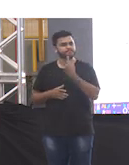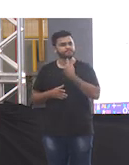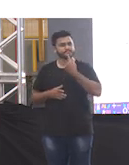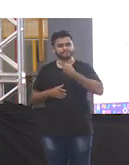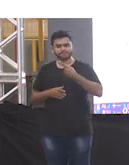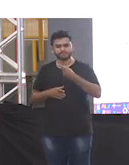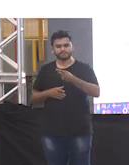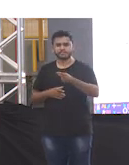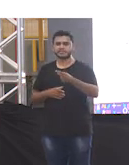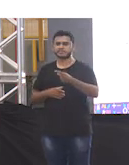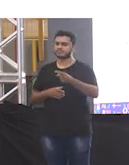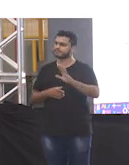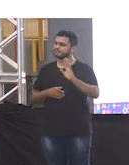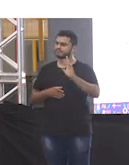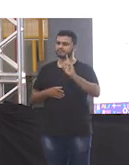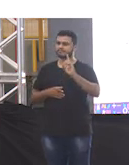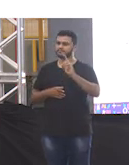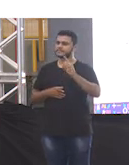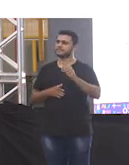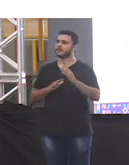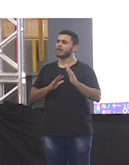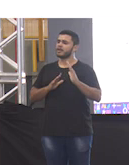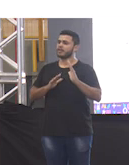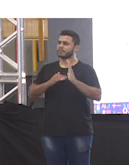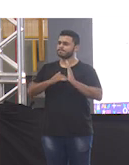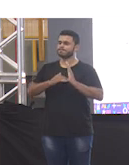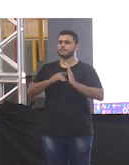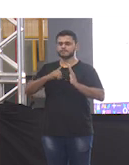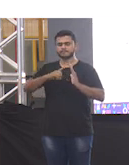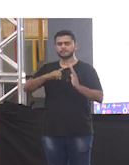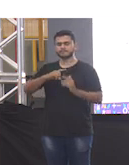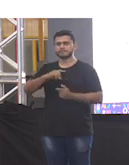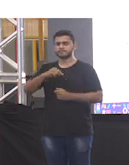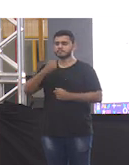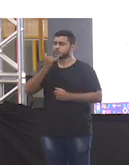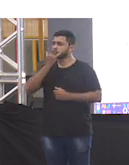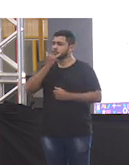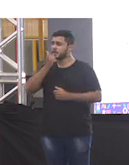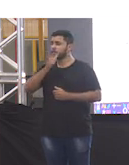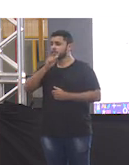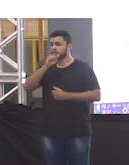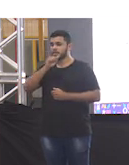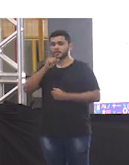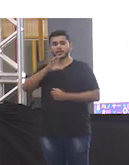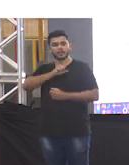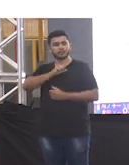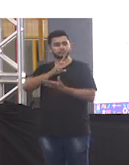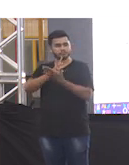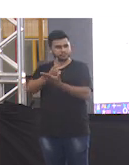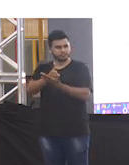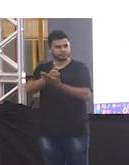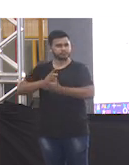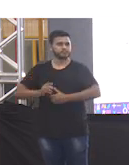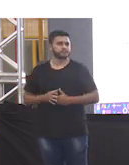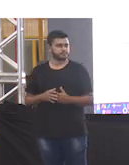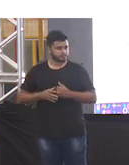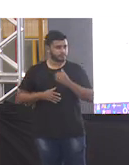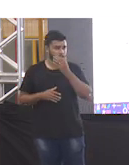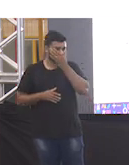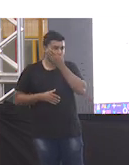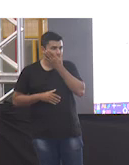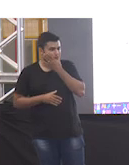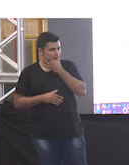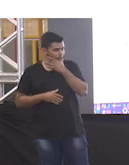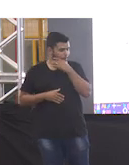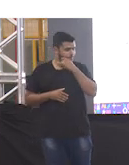infinda, possa dormir o trovador sem crença. Perdoa, minha mãe, eu te amo ainda.